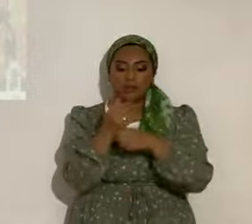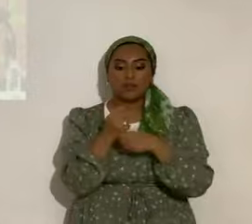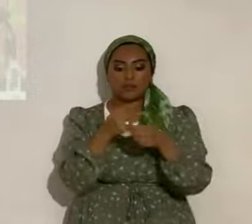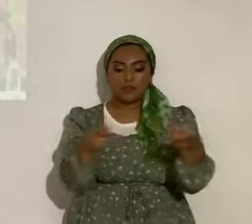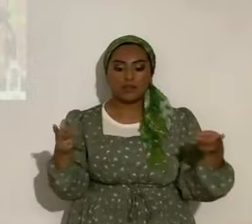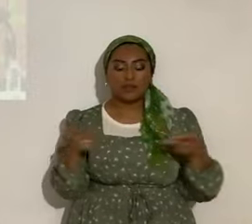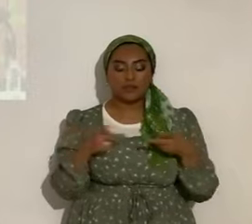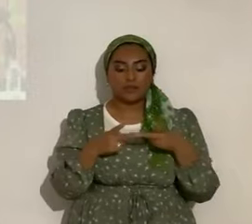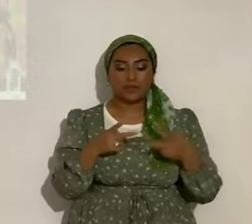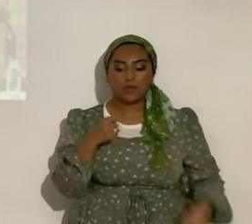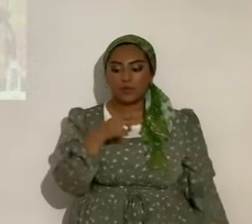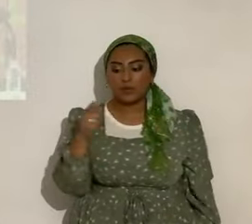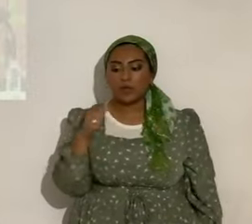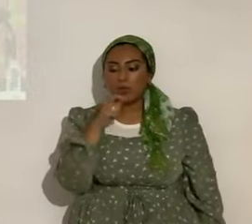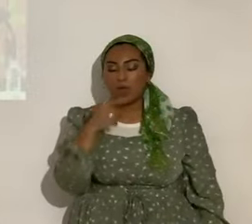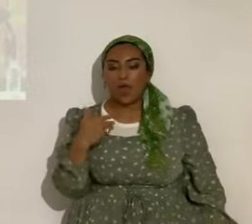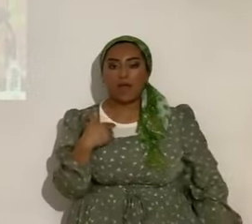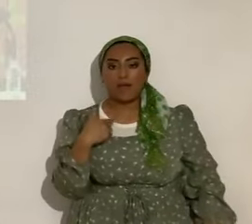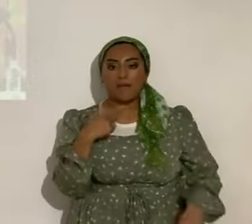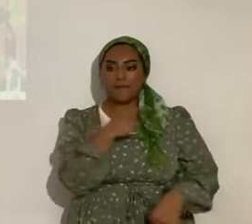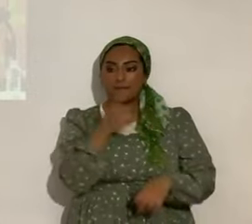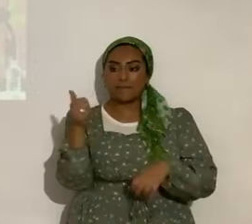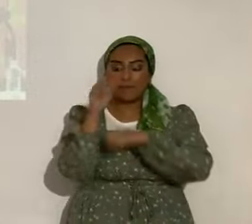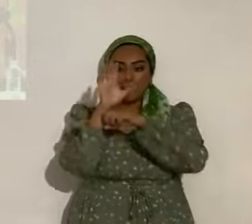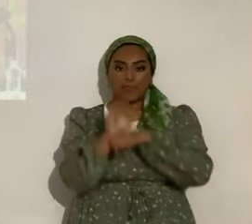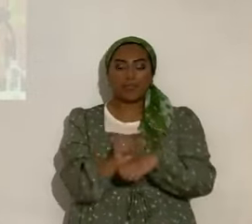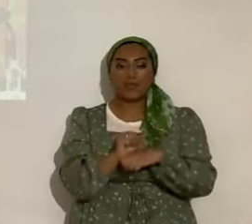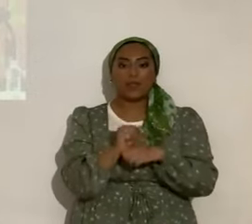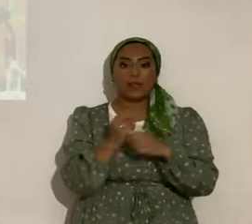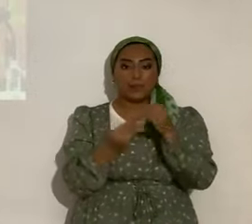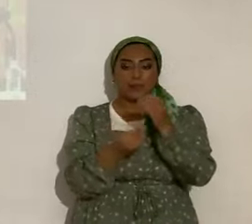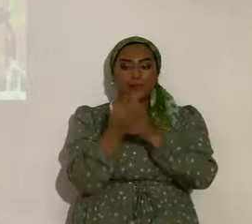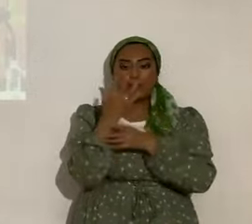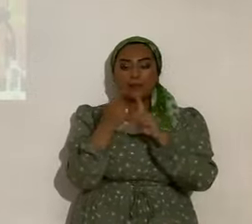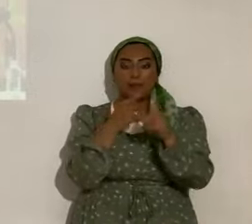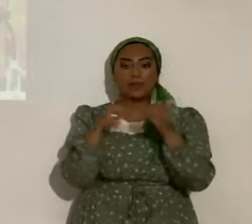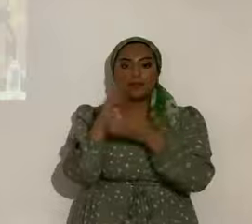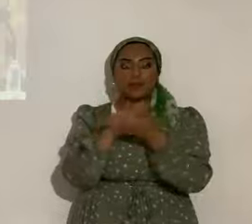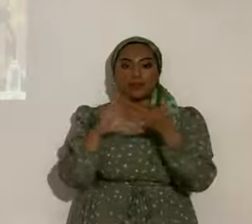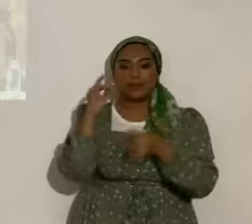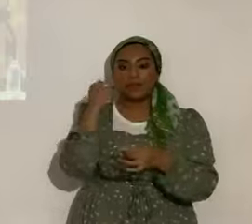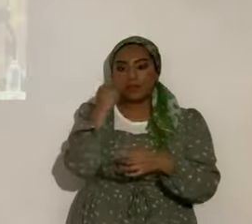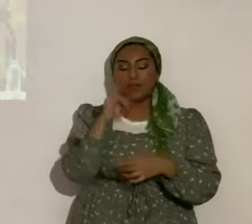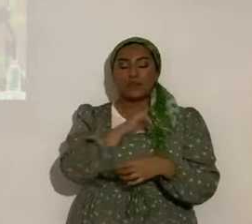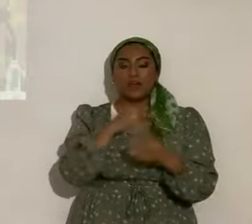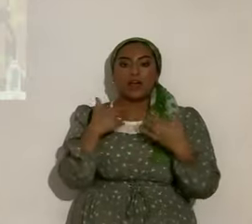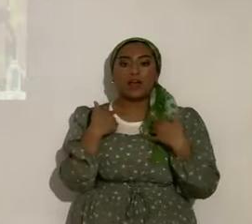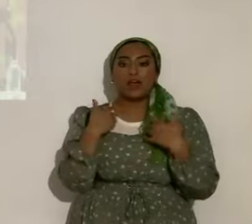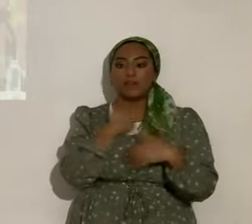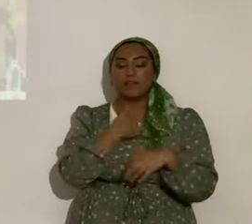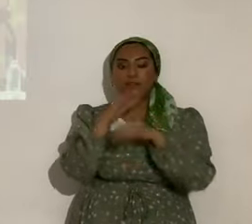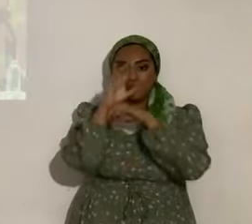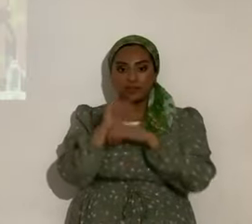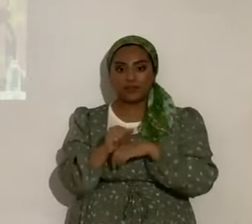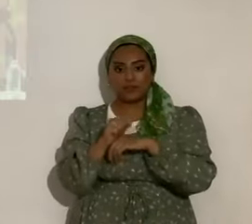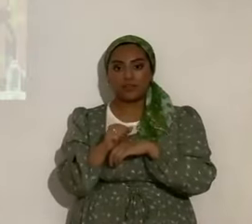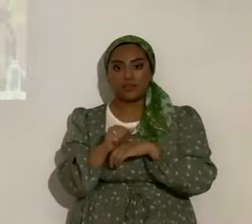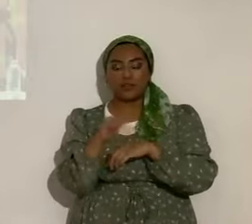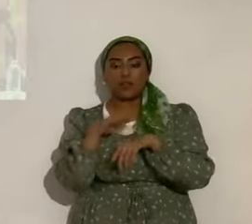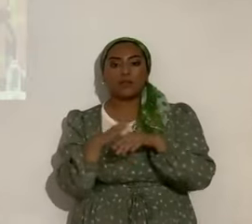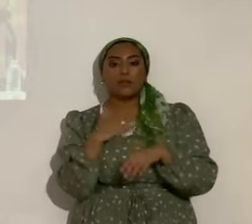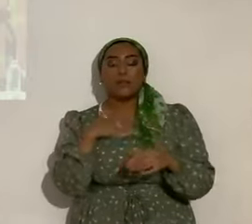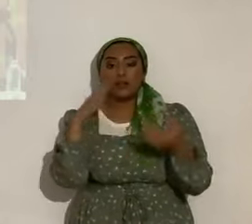Los que tengan dominio propio, los frutos del Ruaj HaKodes, si yo tengo dominio propio sobre mis